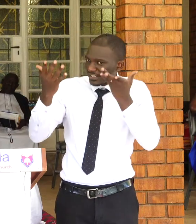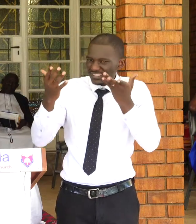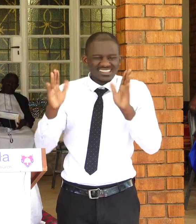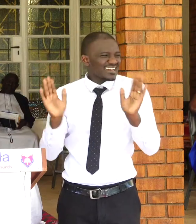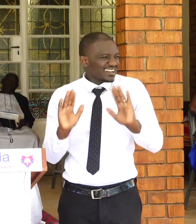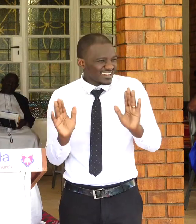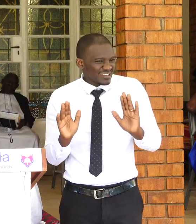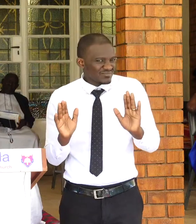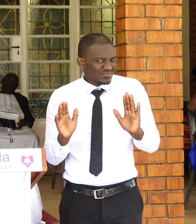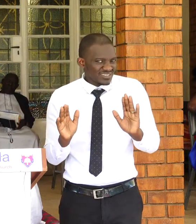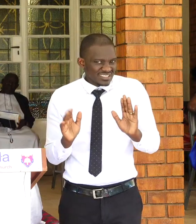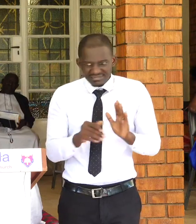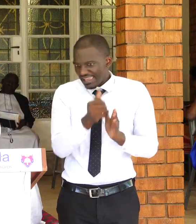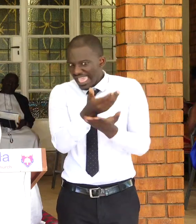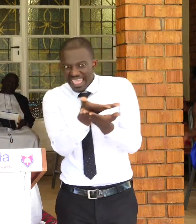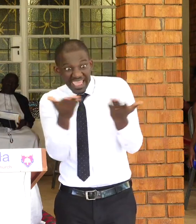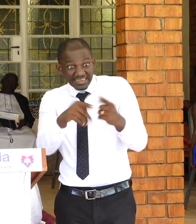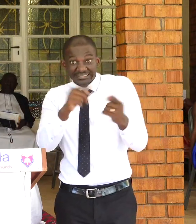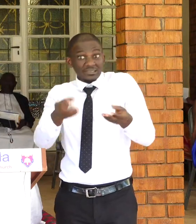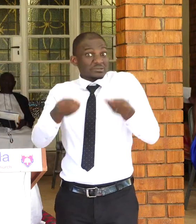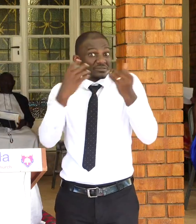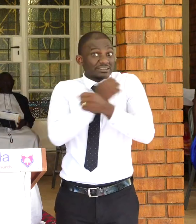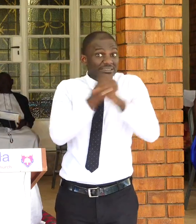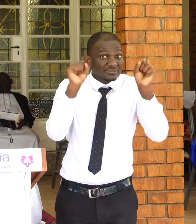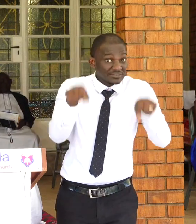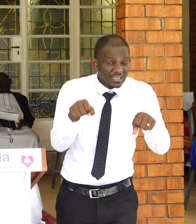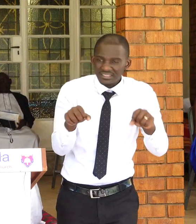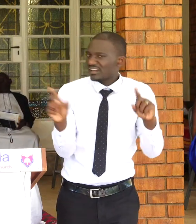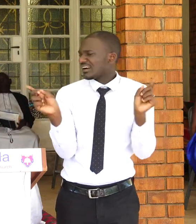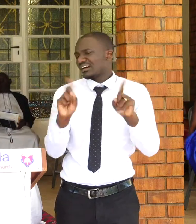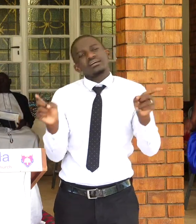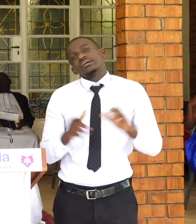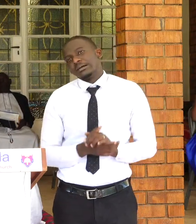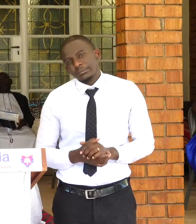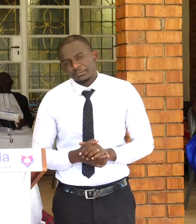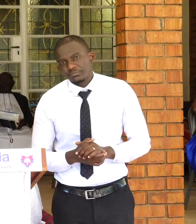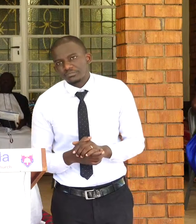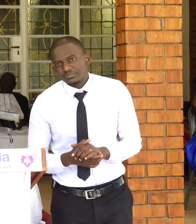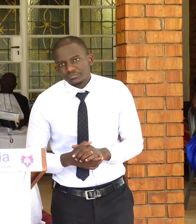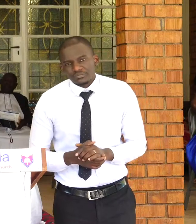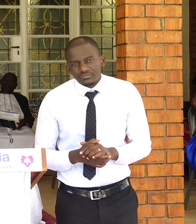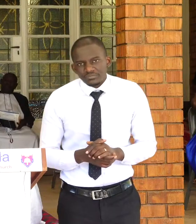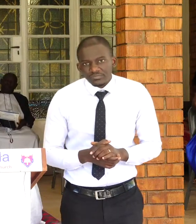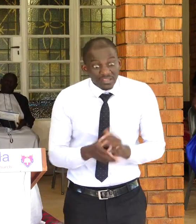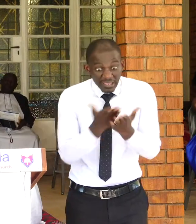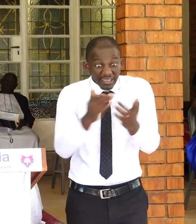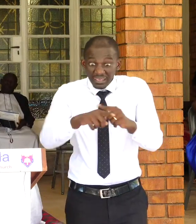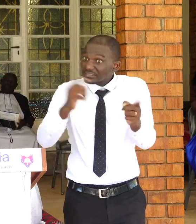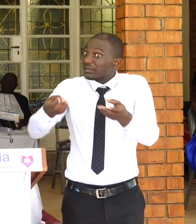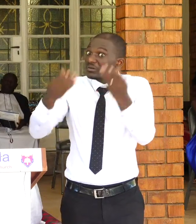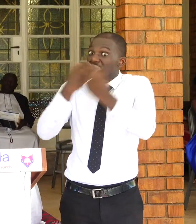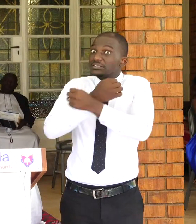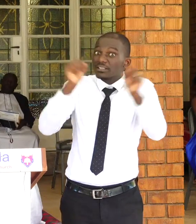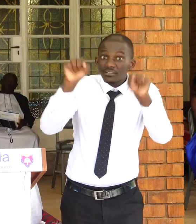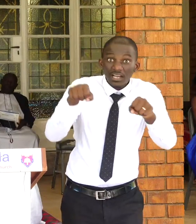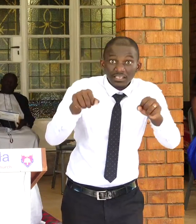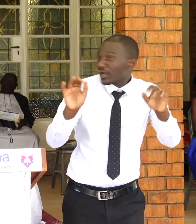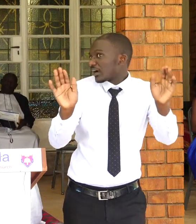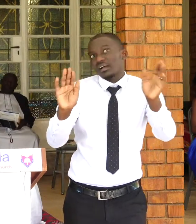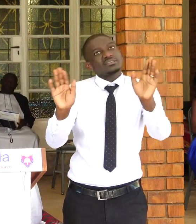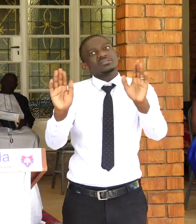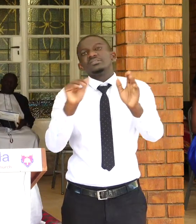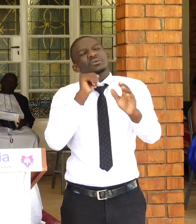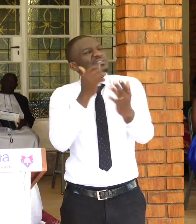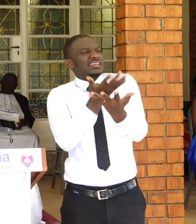si buli saddaaka nti erokola, kankikuddiremu, si buli saddaaka nti ekola ki erokola.